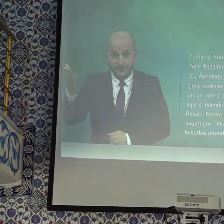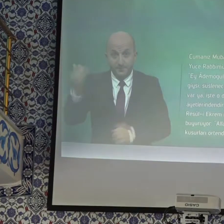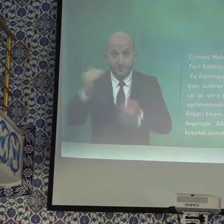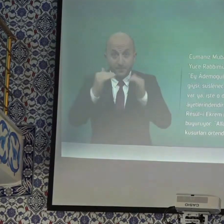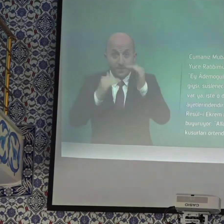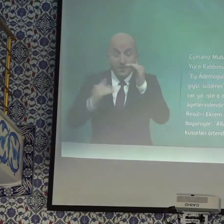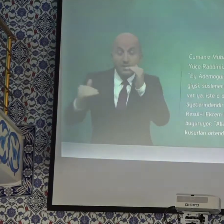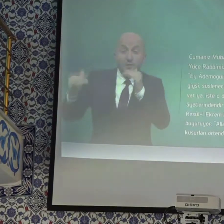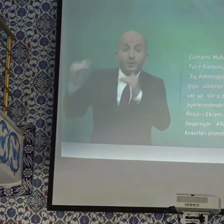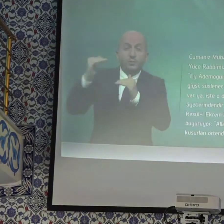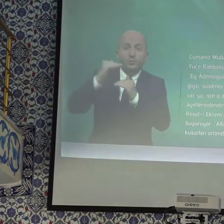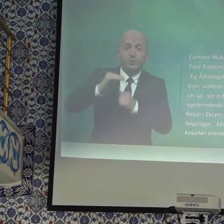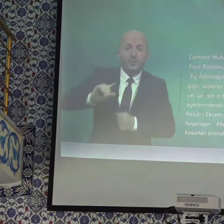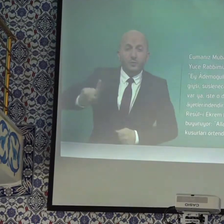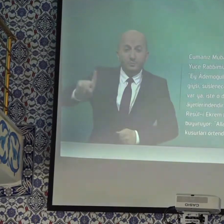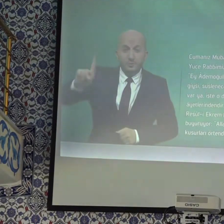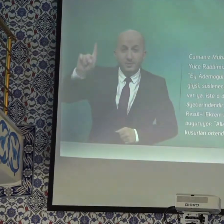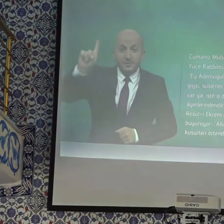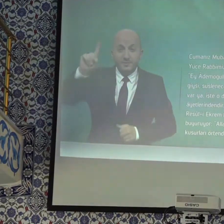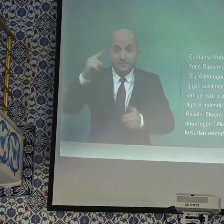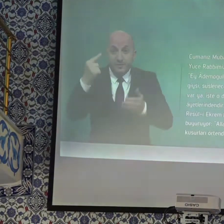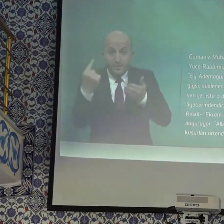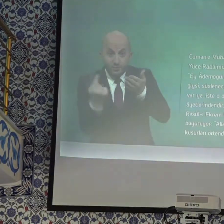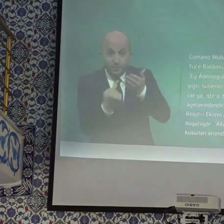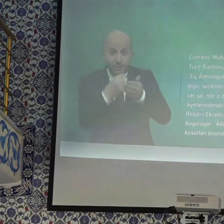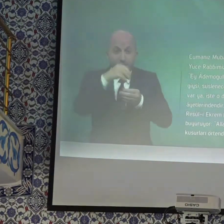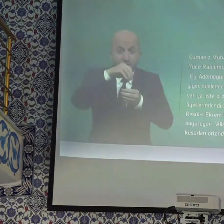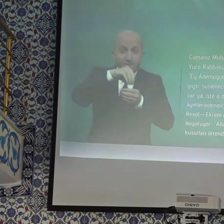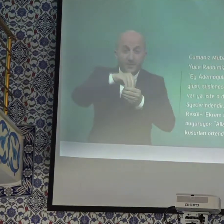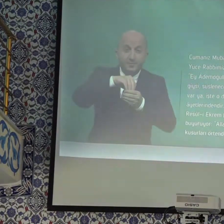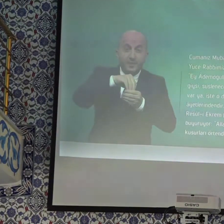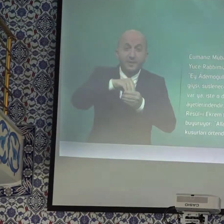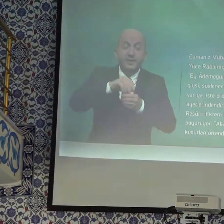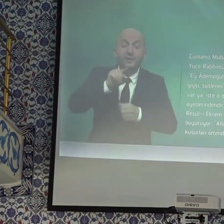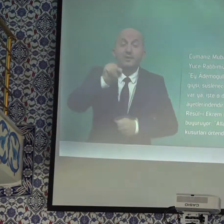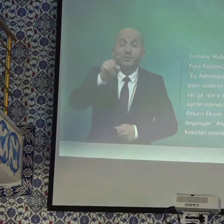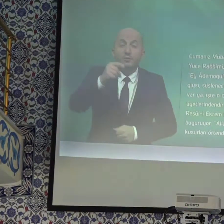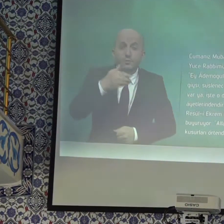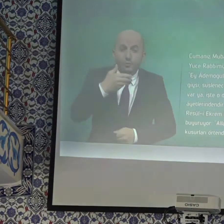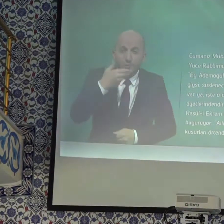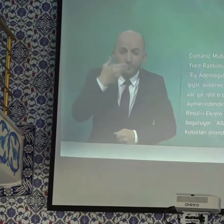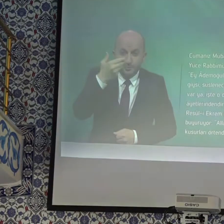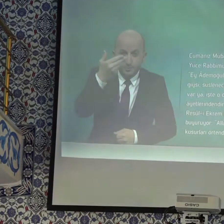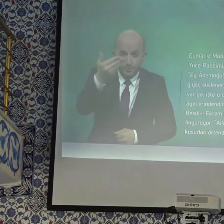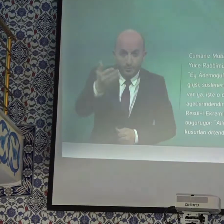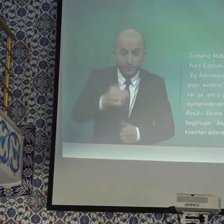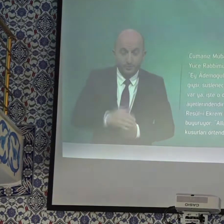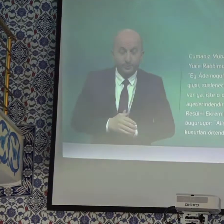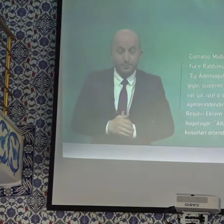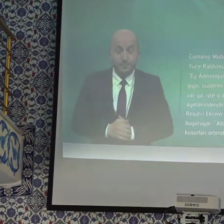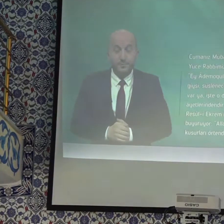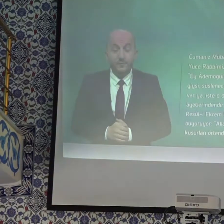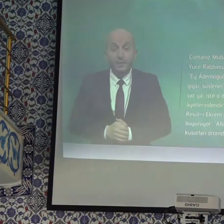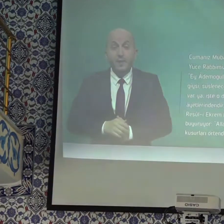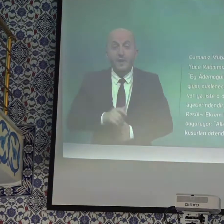Bunlar Allah'ın ayetlerindendir. Umulur ki düşünüp öğüt